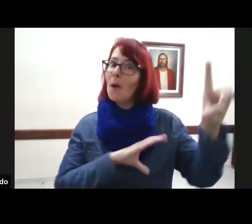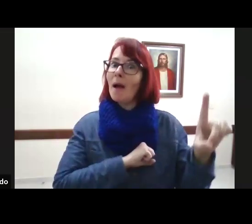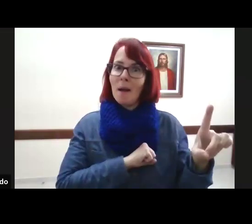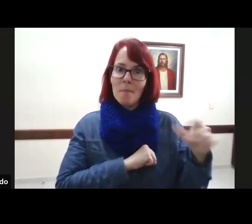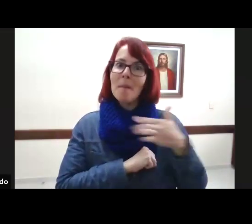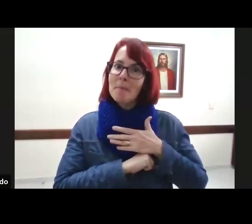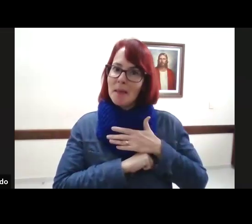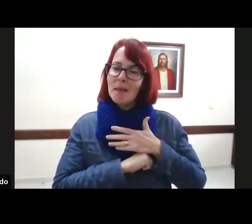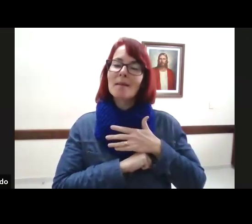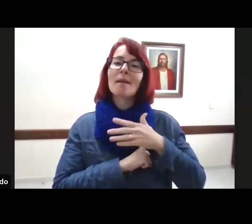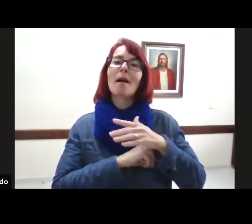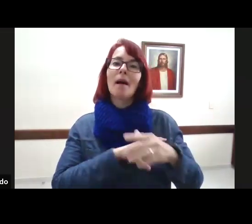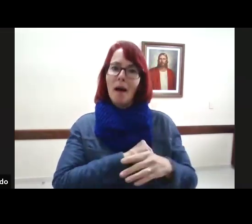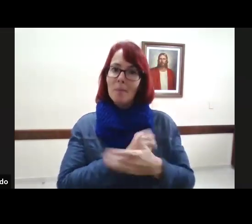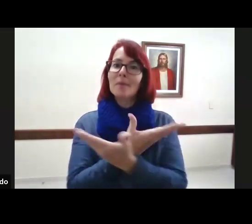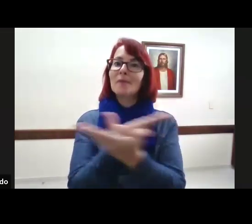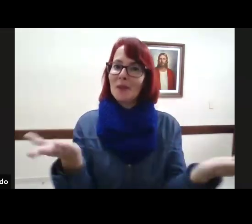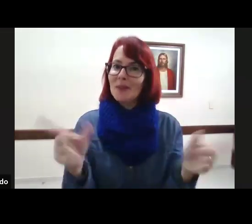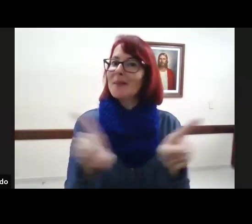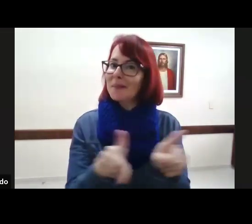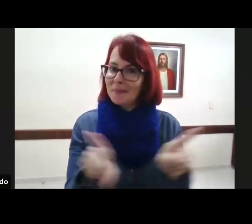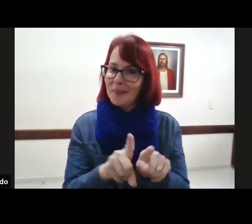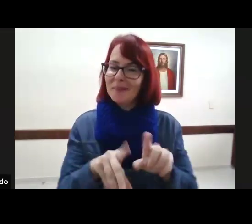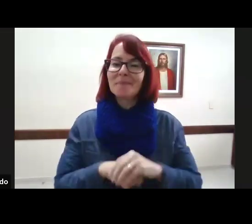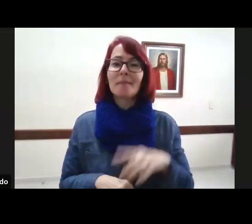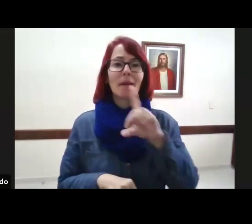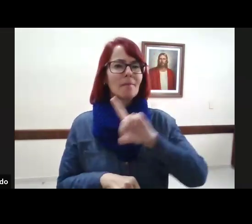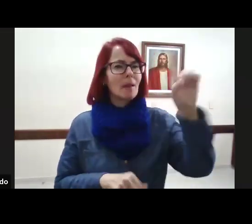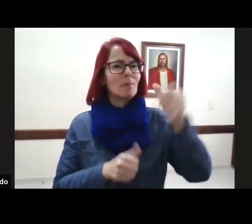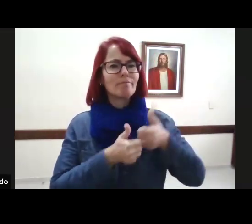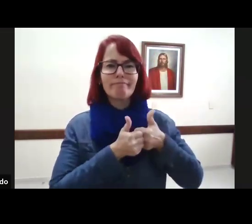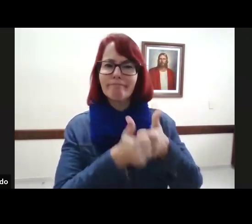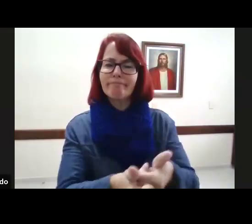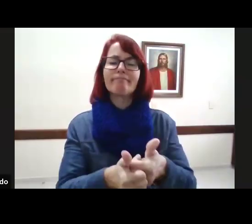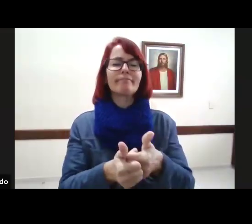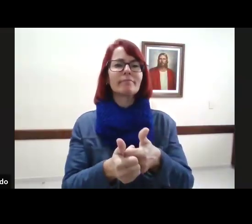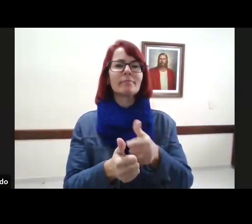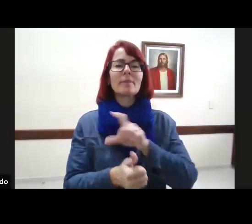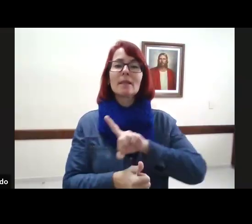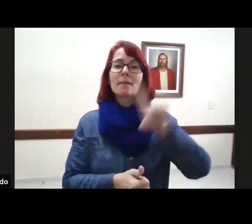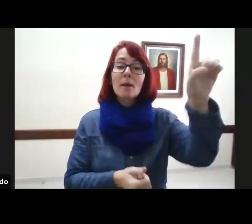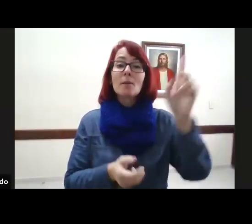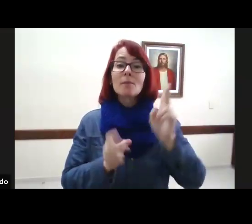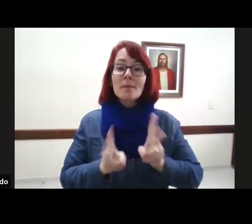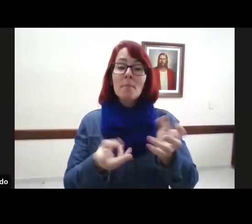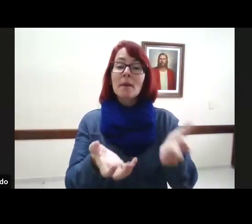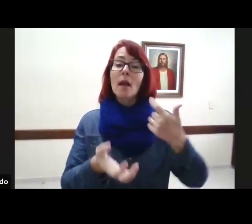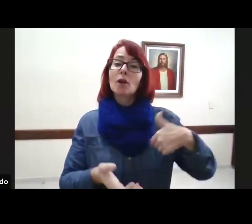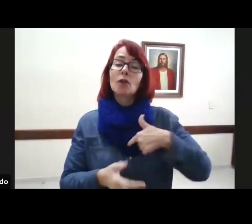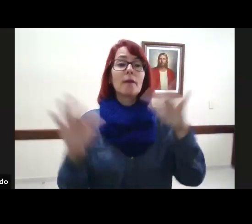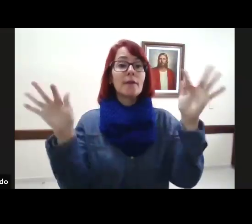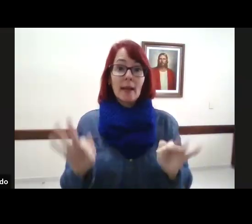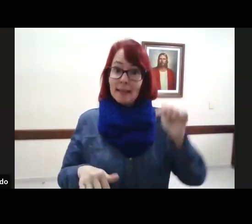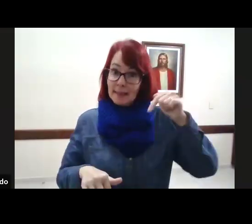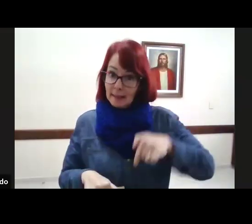todos vocês também. Eu sei que Ele nos guia, Ele sempre vai prezar pela nossa felicidade, tanto nessa